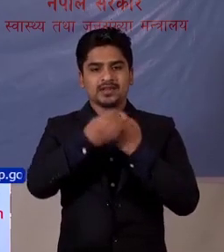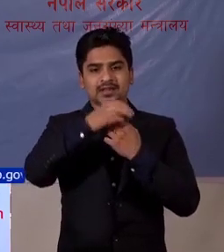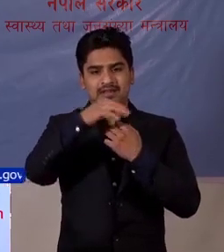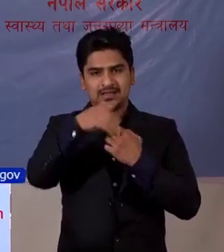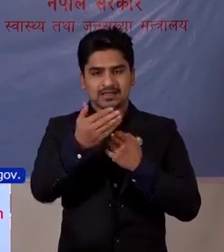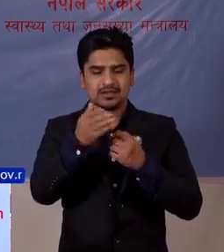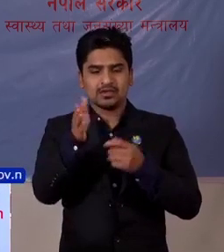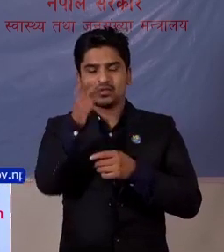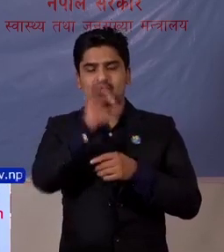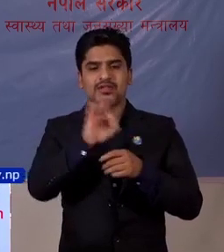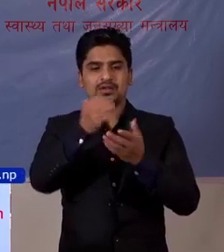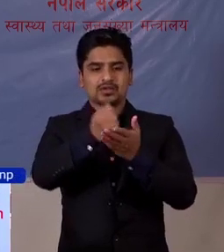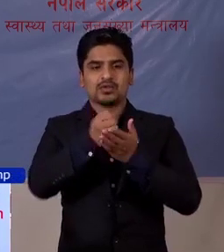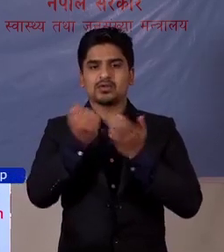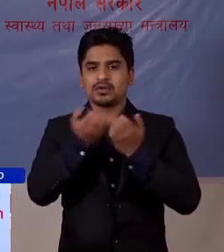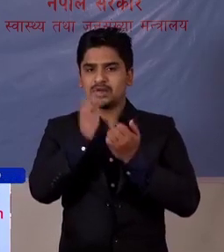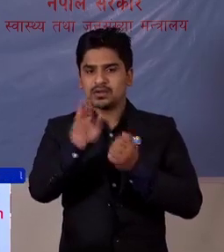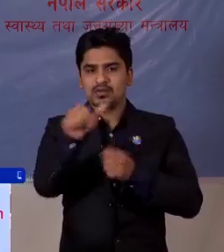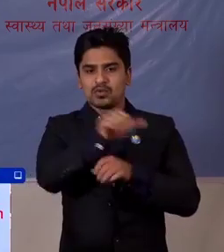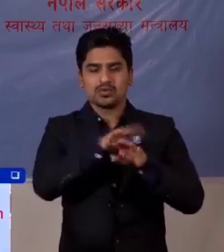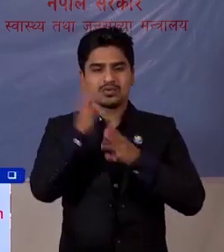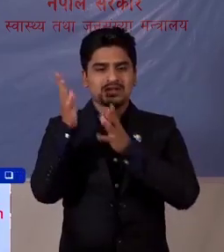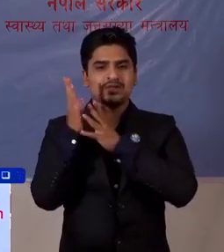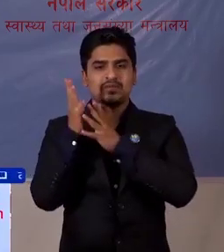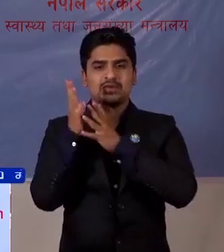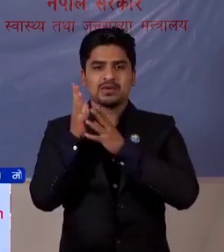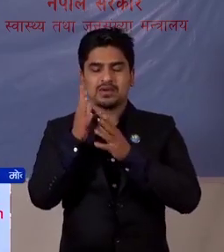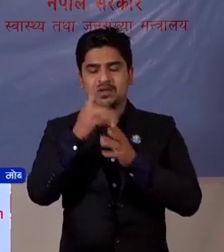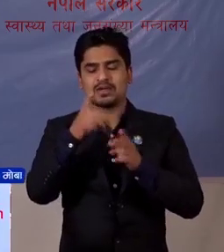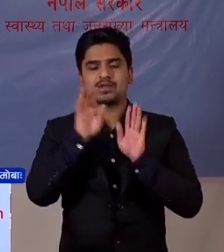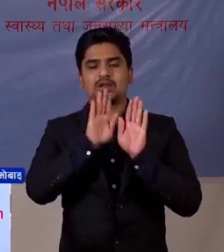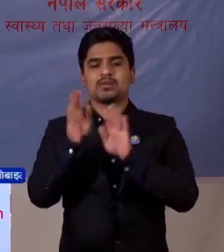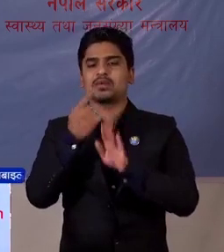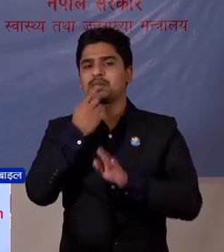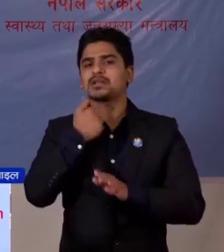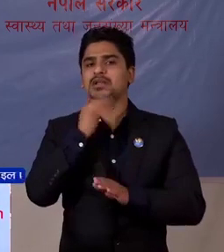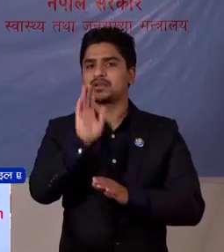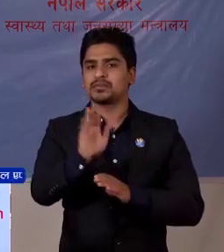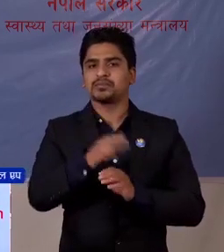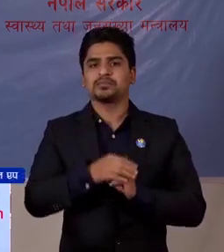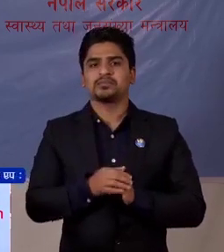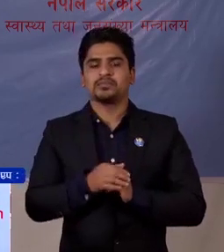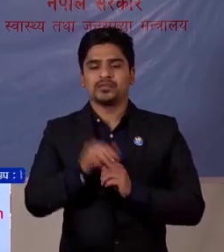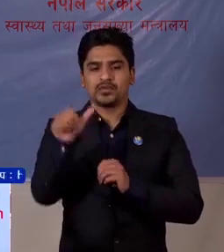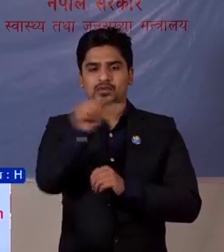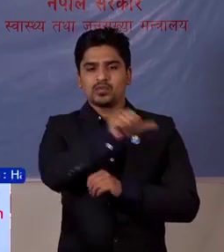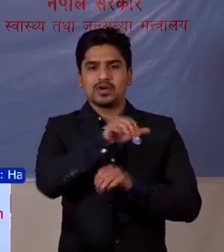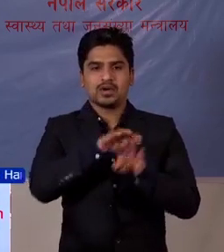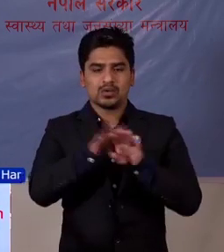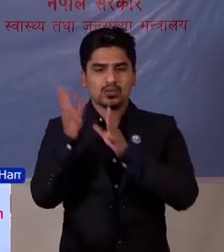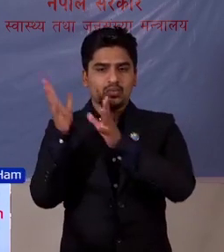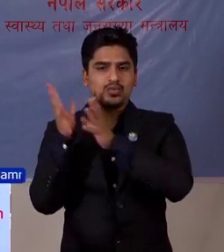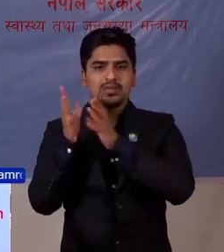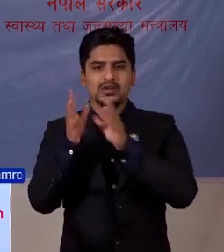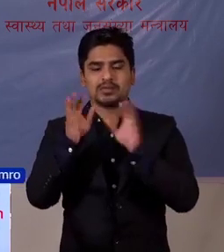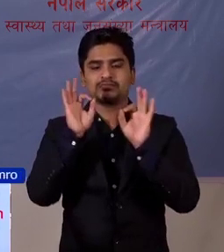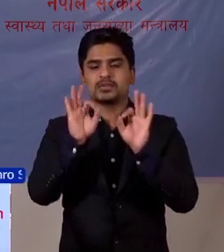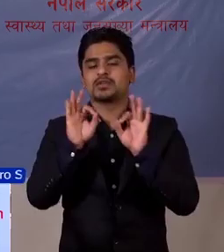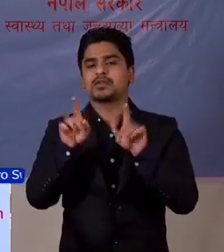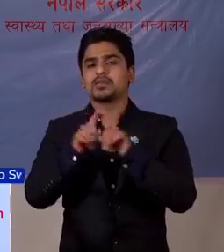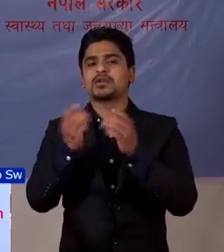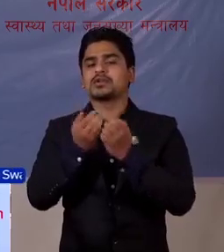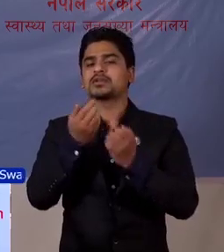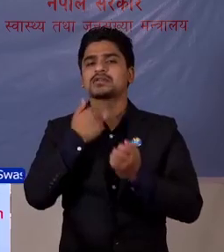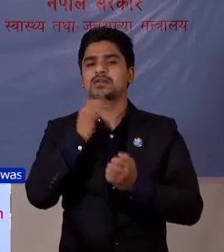स्वास्थ्य मन्त्रालय सबैलाई सघाइरहनु भएको छ। उहाँहरूको यो जिम्मेवार रिपोर्टिङको लागि हामी धन्यवाद दिन चाहन्छौँ र उहाँहरूको भूमिकाको प्रशंसा पनि